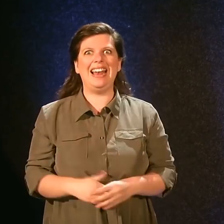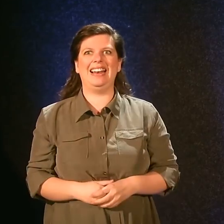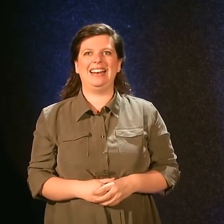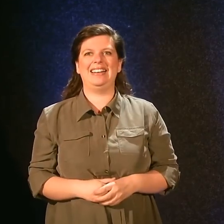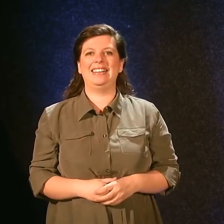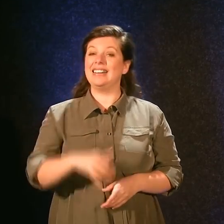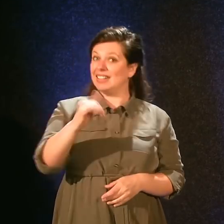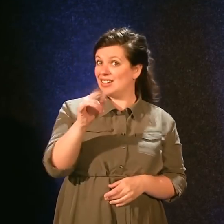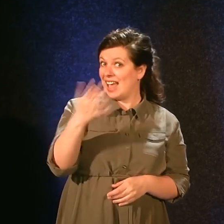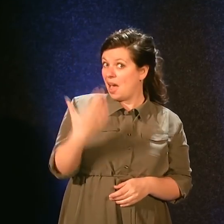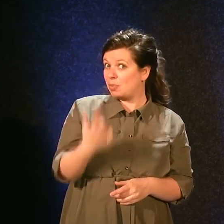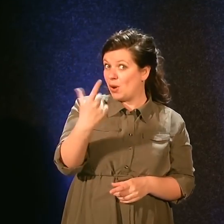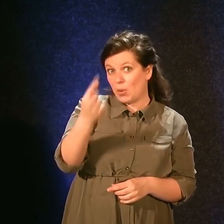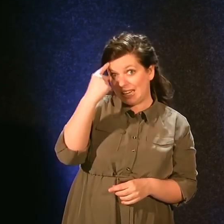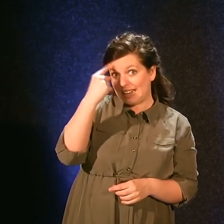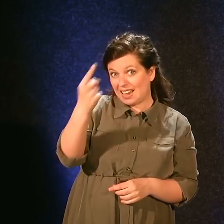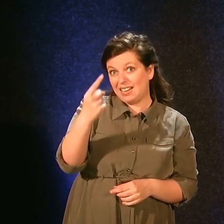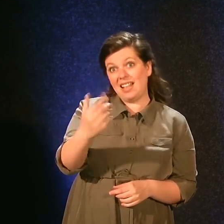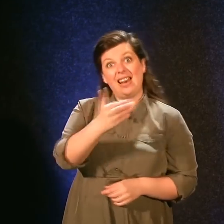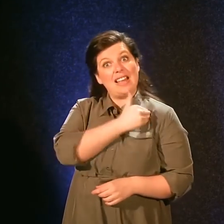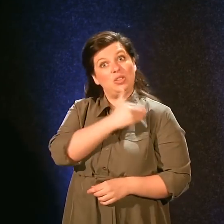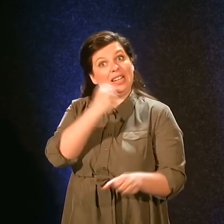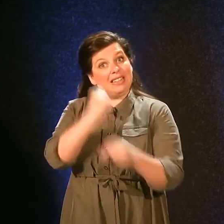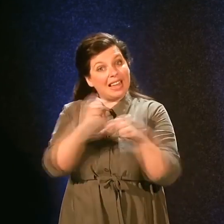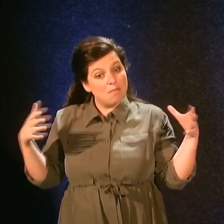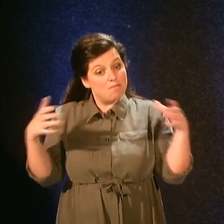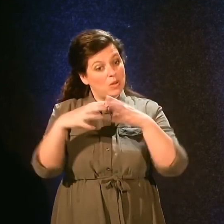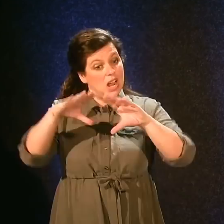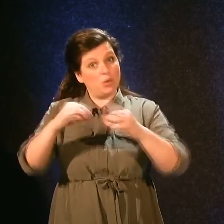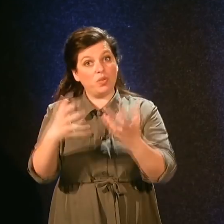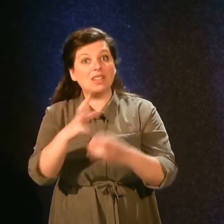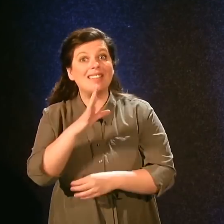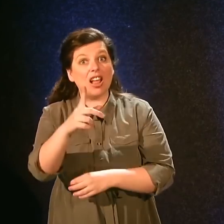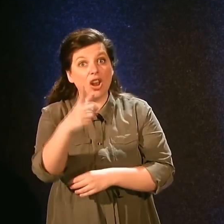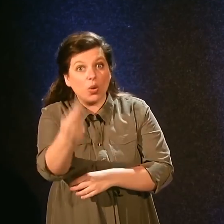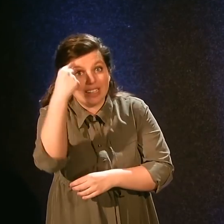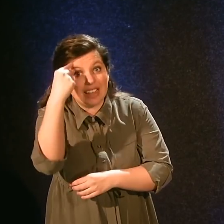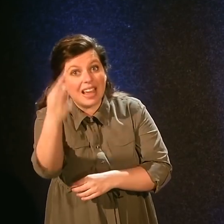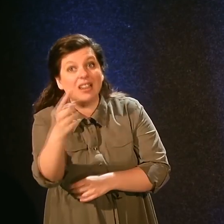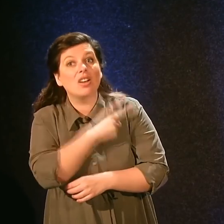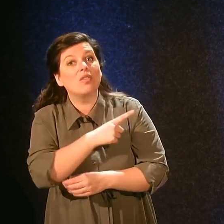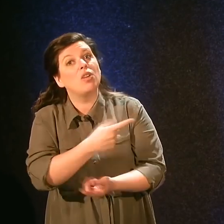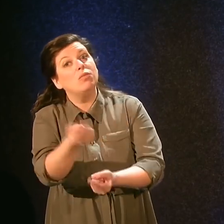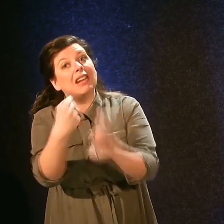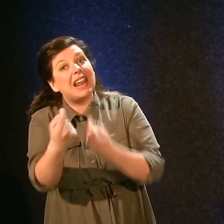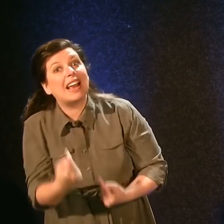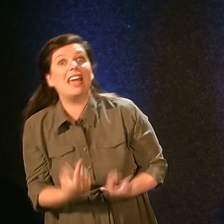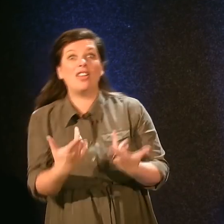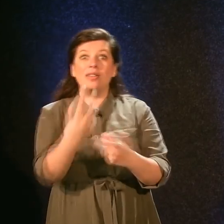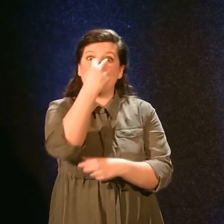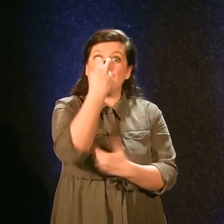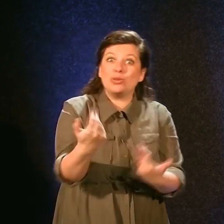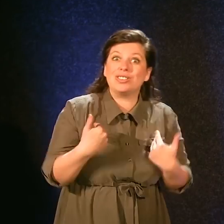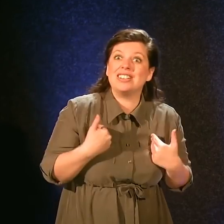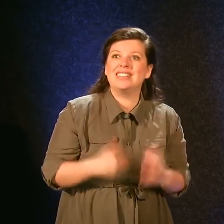heb jij nog leuke ideeën? Laat het ons weten, we willen het echt met elkaar doen. Dus heb je nog een leuk idee wat we kunnen doen? Gooi het in de reacties, laat het ons weten, we zijn benieuwd. En